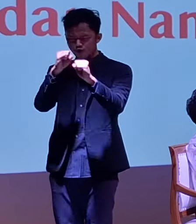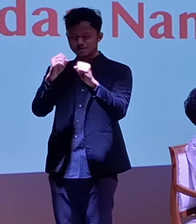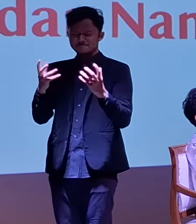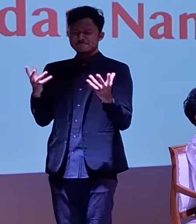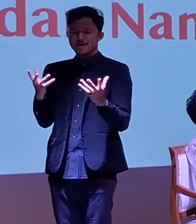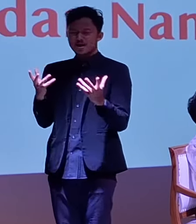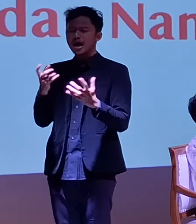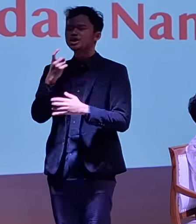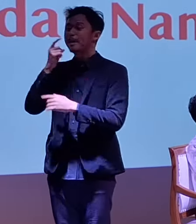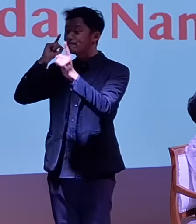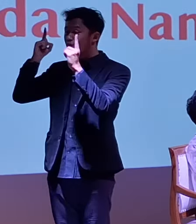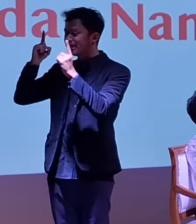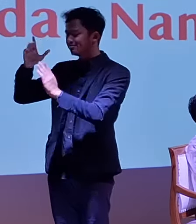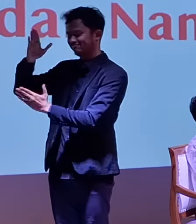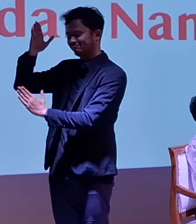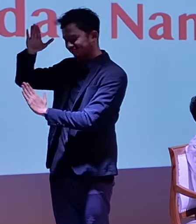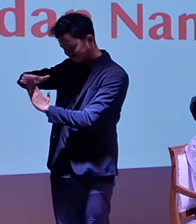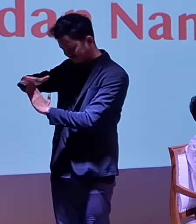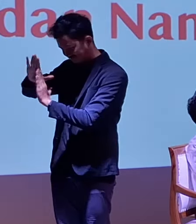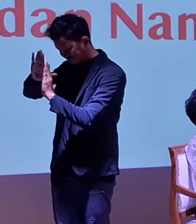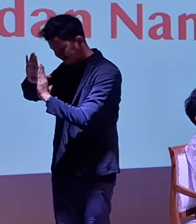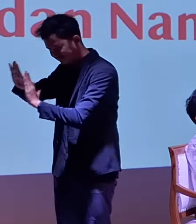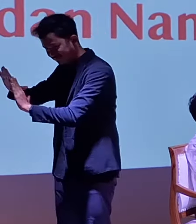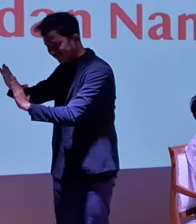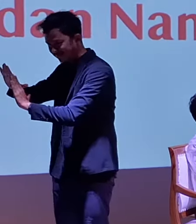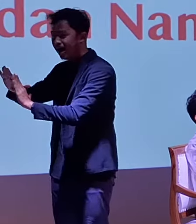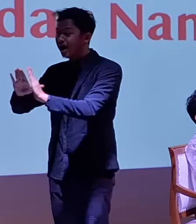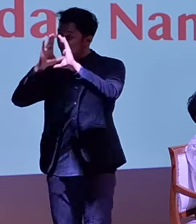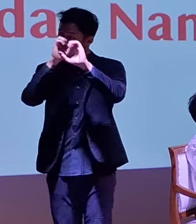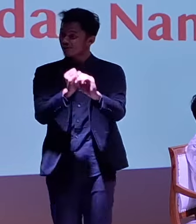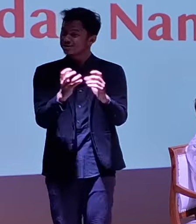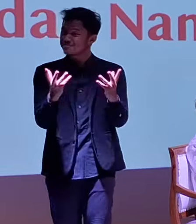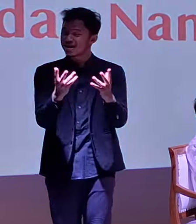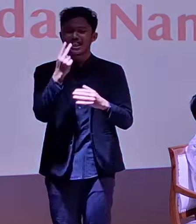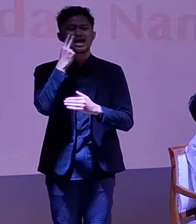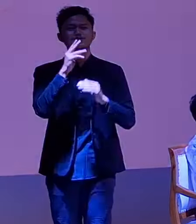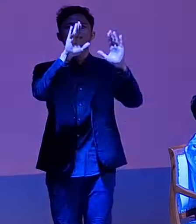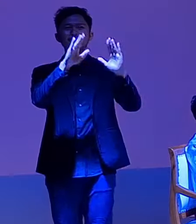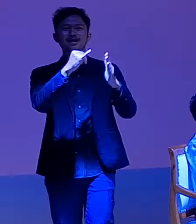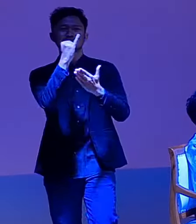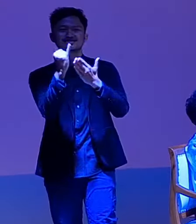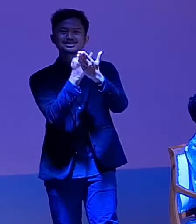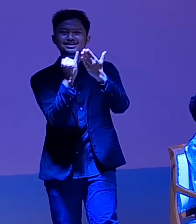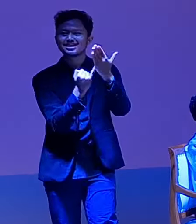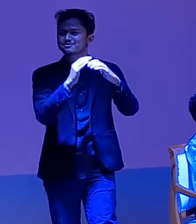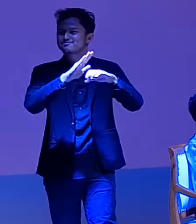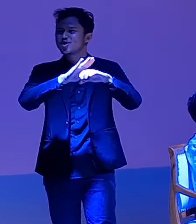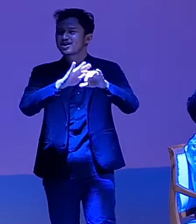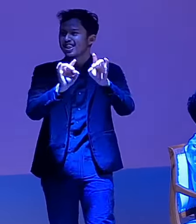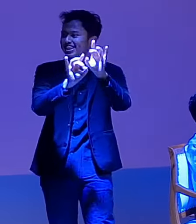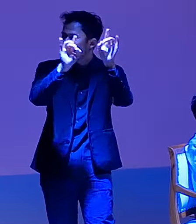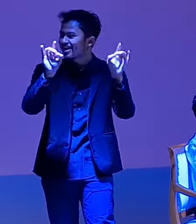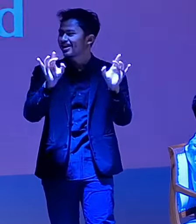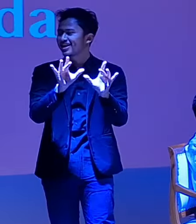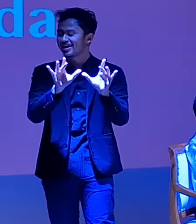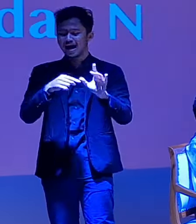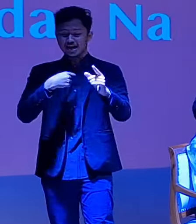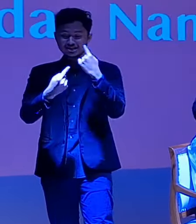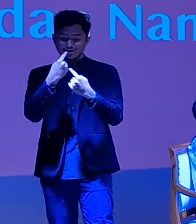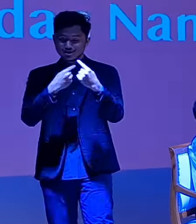untuk berhentilah bicara politik yang hingar-bingar itu. Kita lihat pameran seni rupa, kita bicara